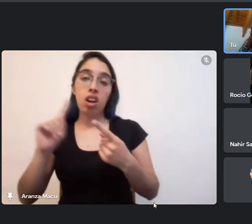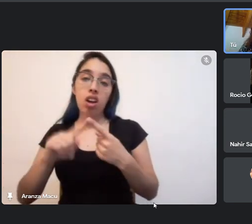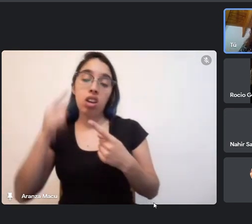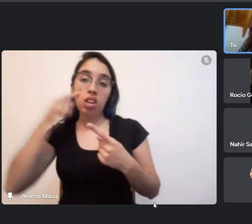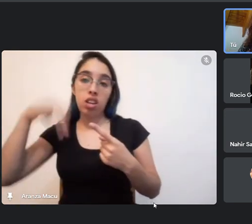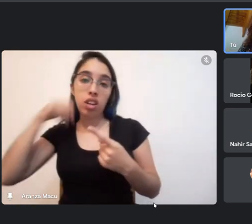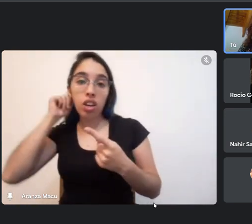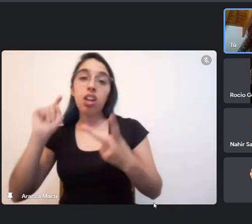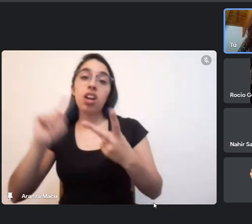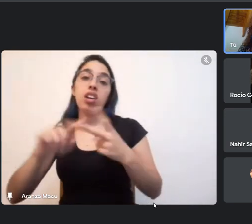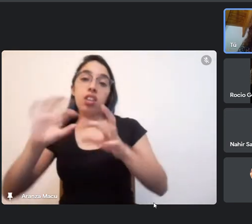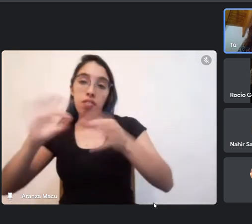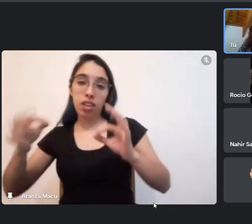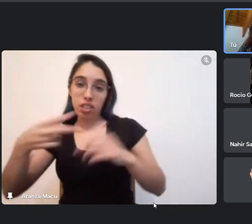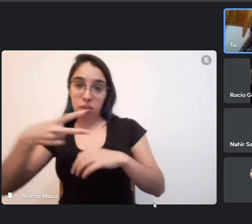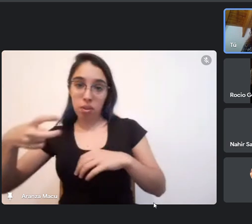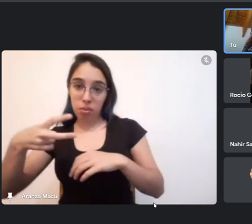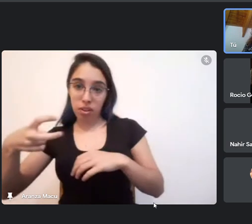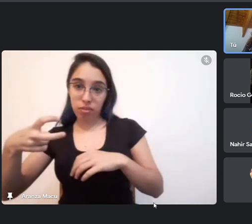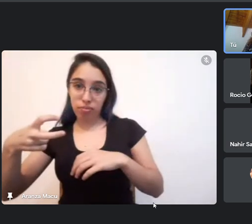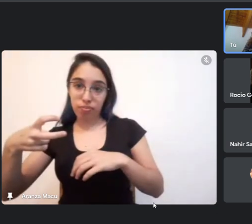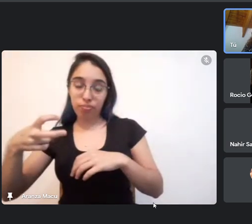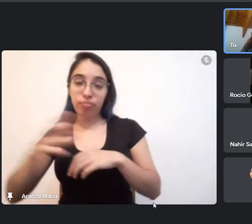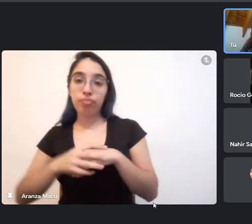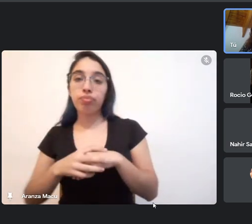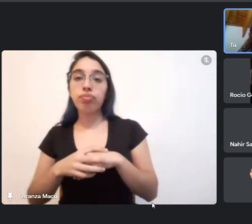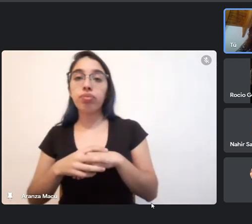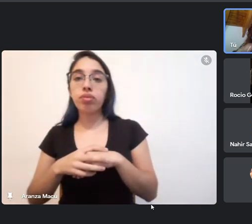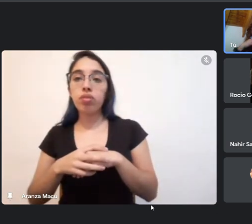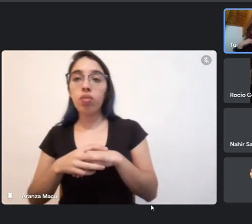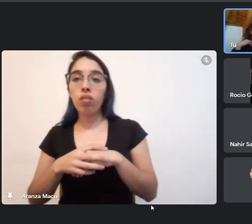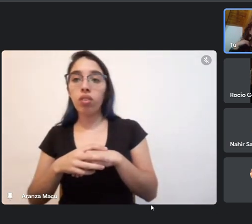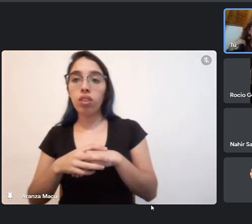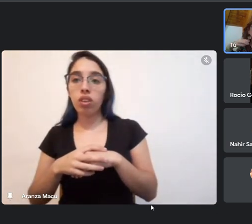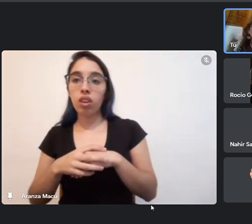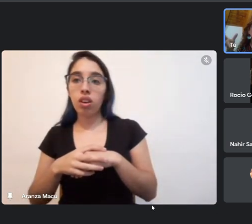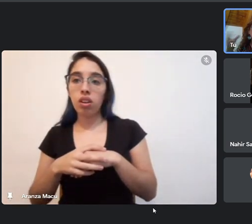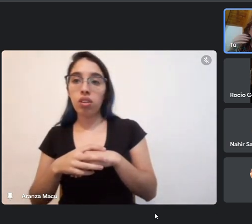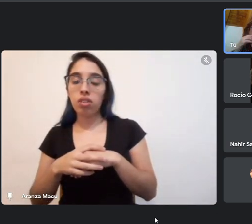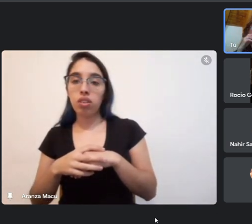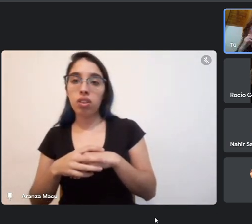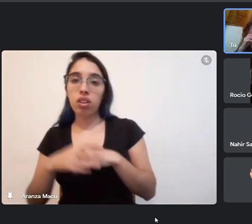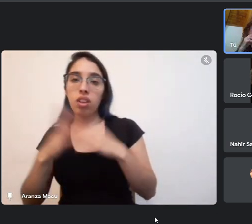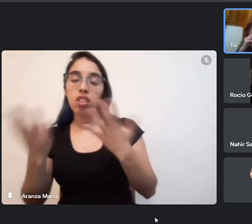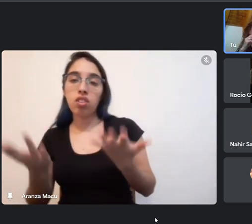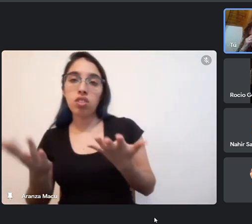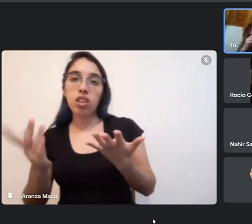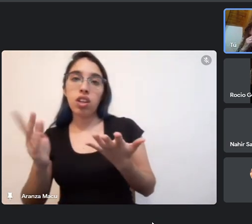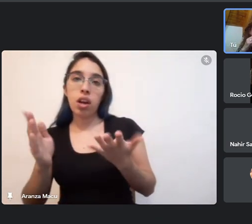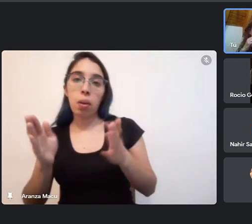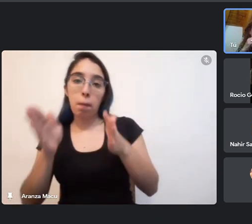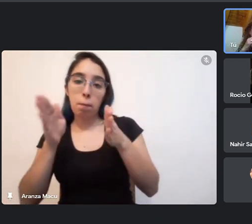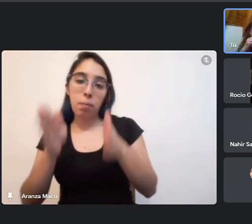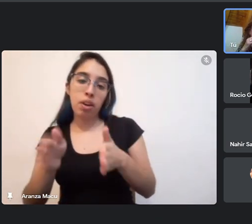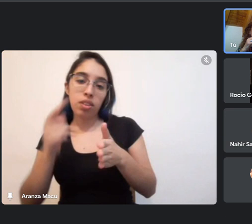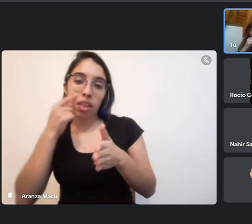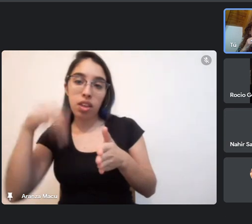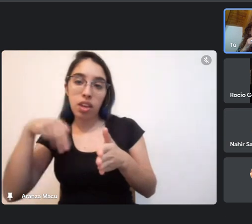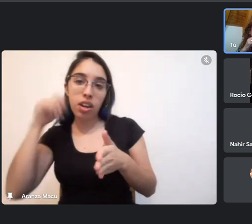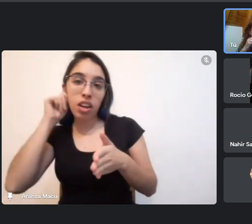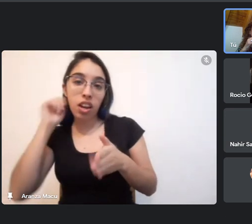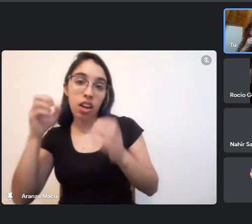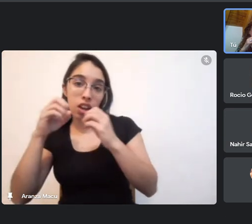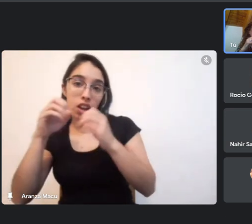Que en cierta manera varias partes de ING corresponden a la frase nominal, pero algunas son nuevas, ¿sí? Así que Bueno.